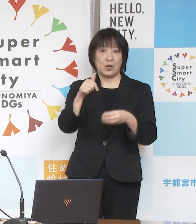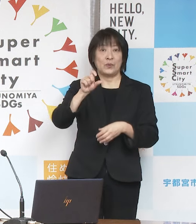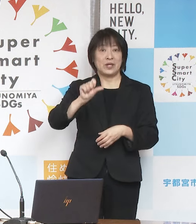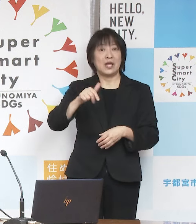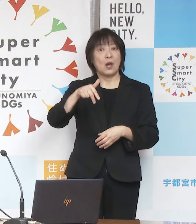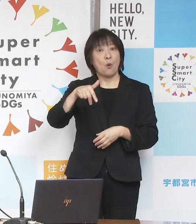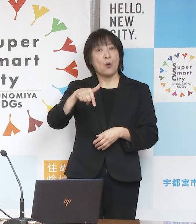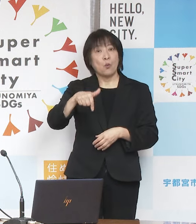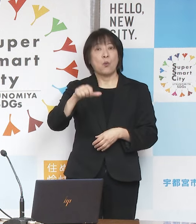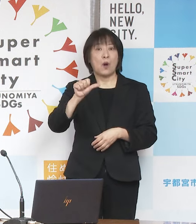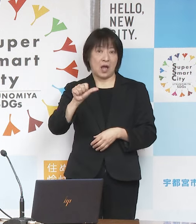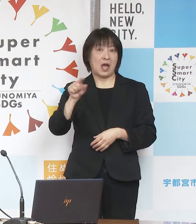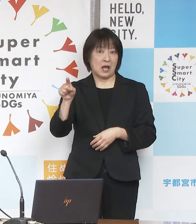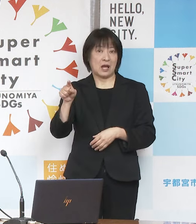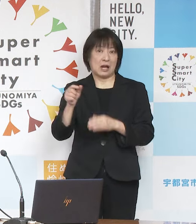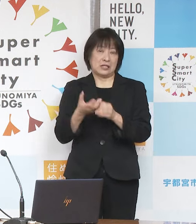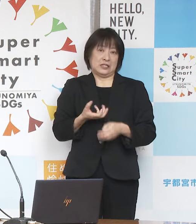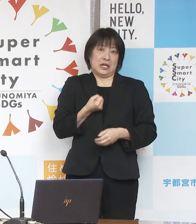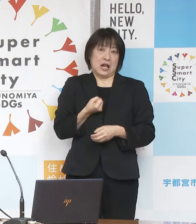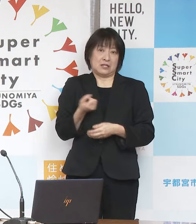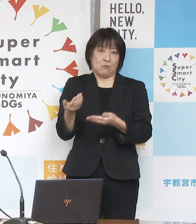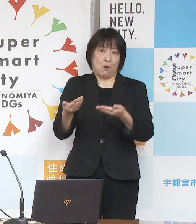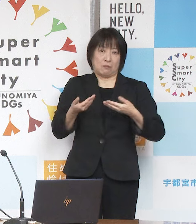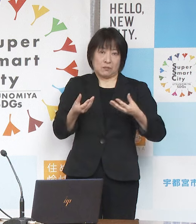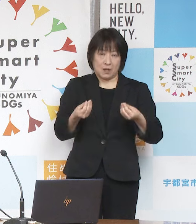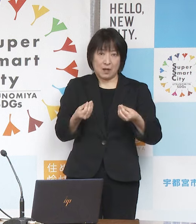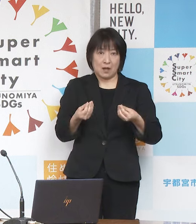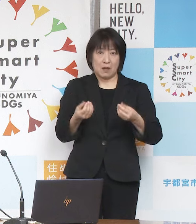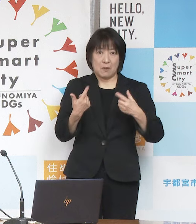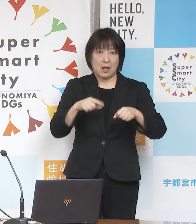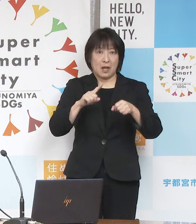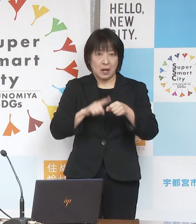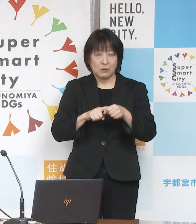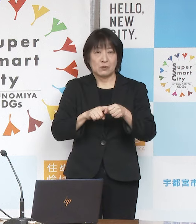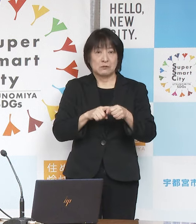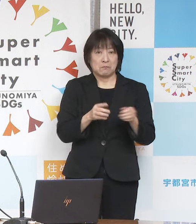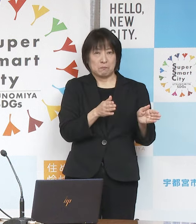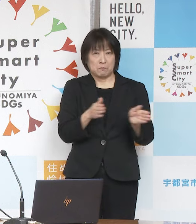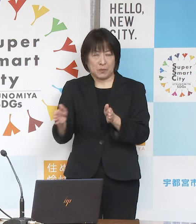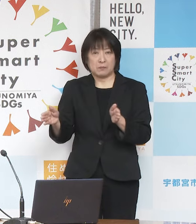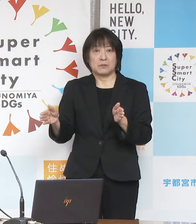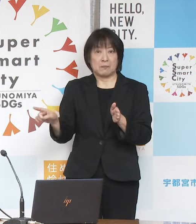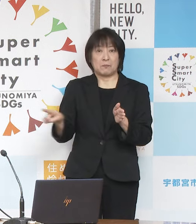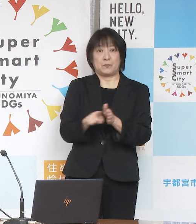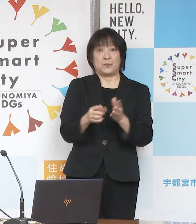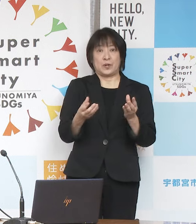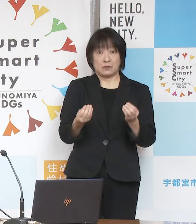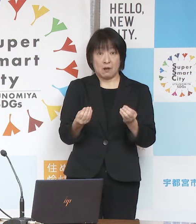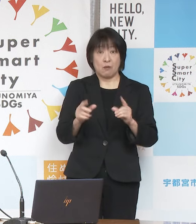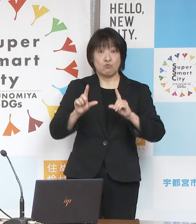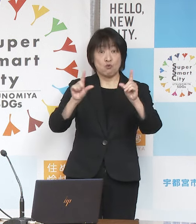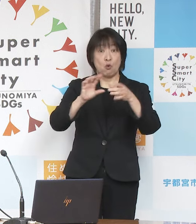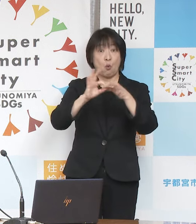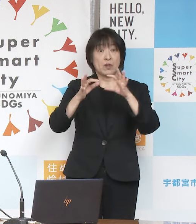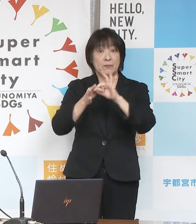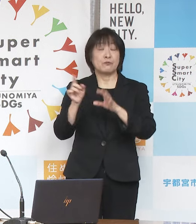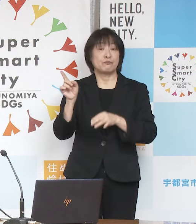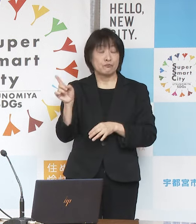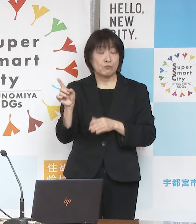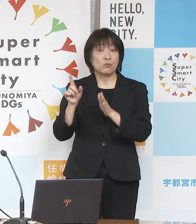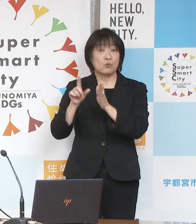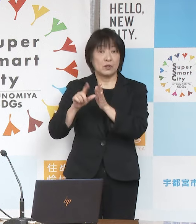てえこの大会を毎年設営運営してまいりましたえ東京オリンピックでは